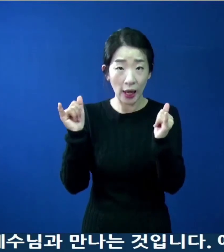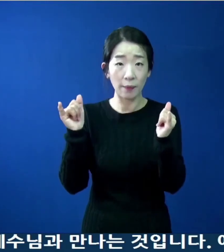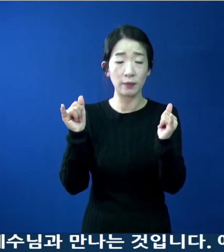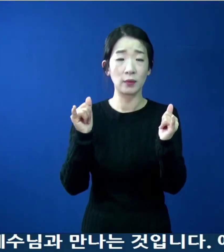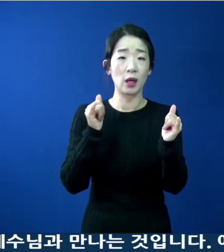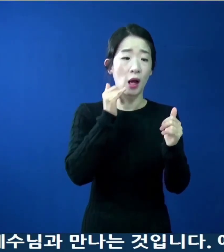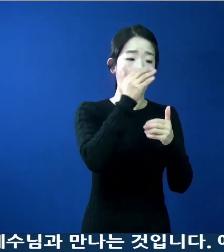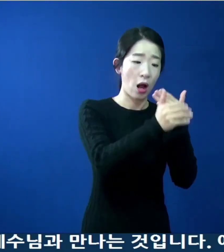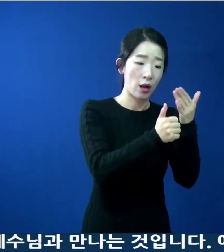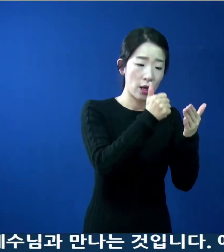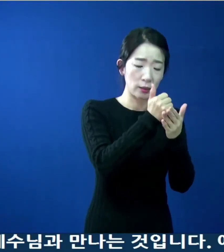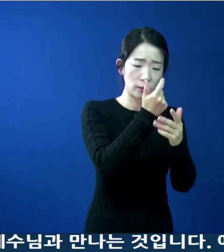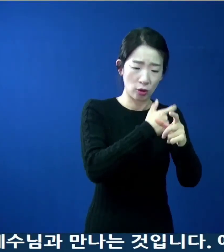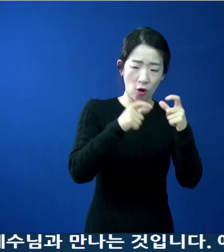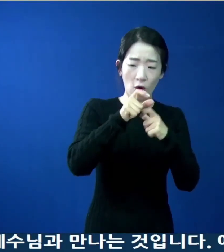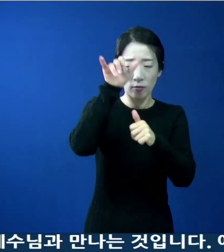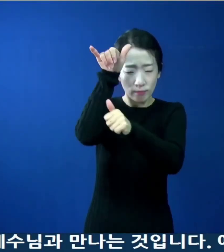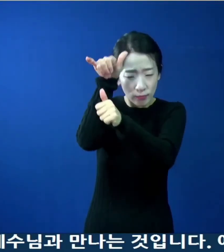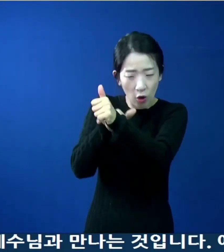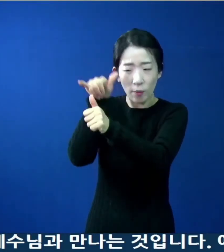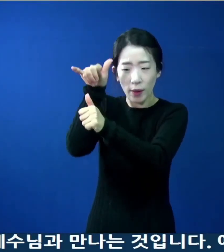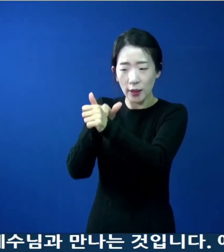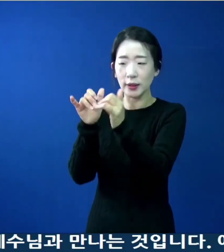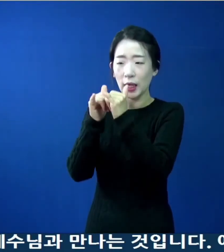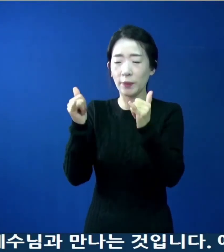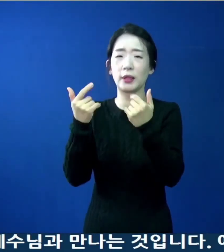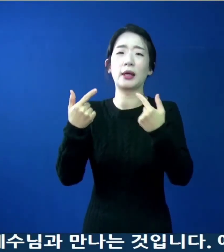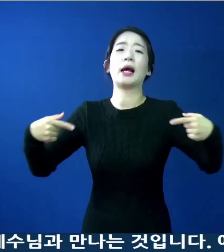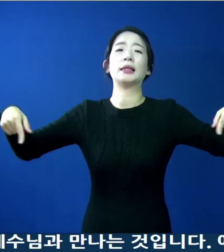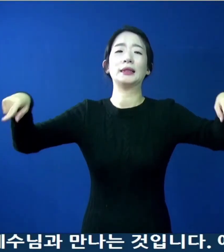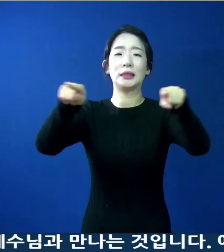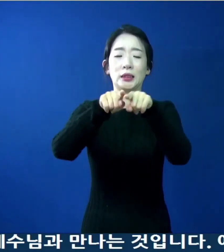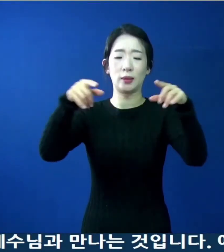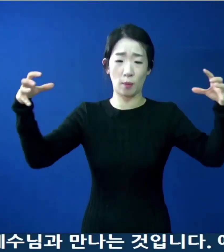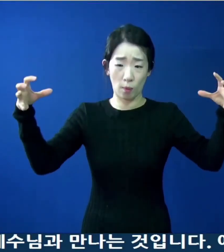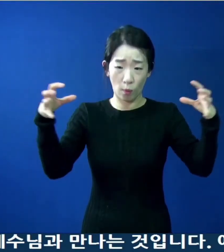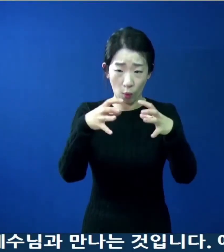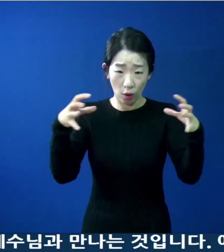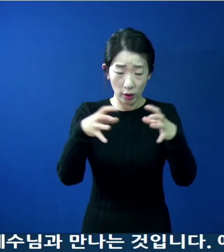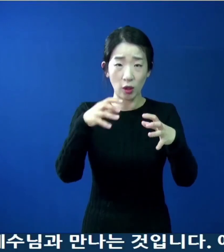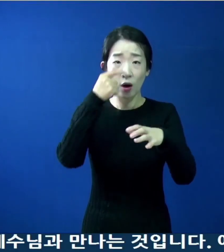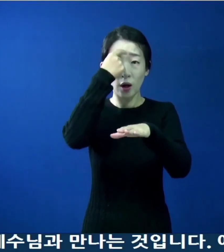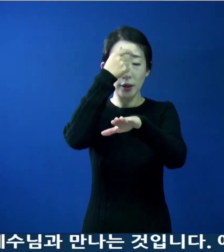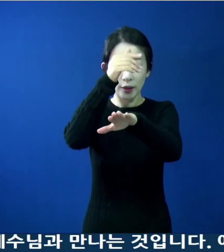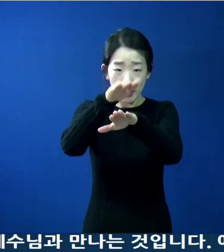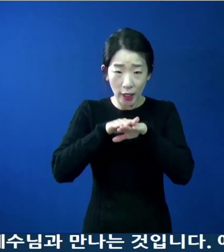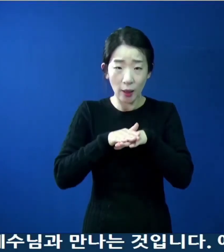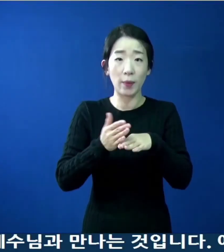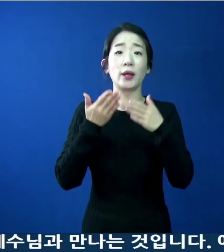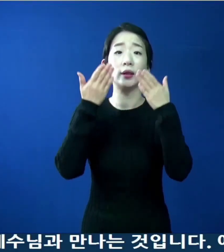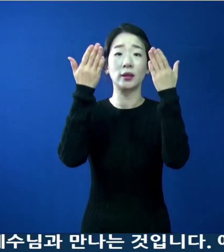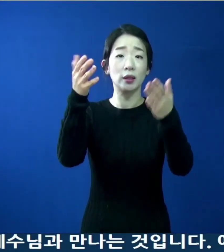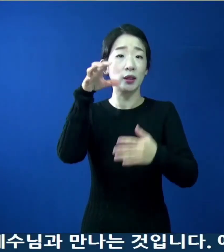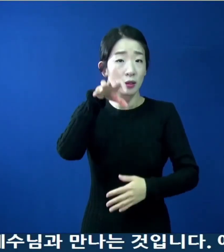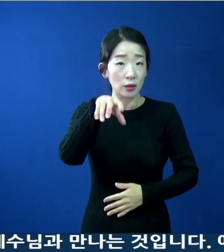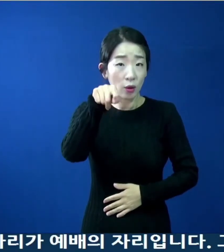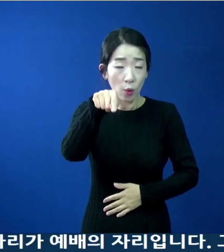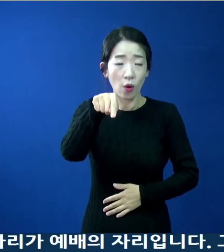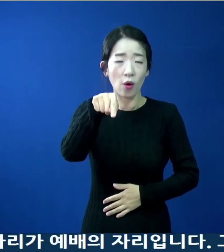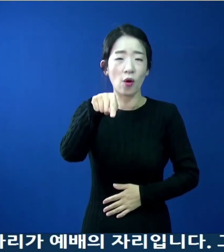경배하는 사람들이 같이 모여서 예배 드리는 것만큼 효과적인 또 다른 방법이 있습니까?